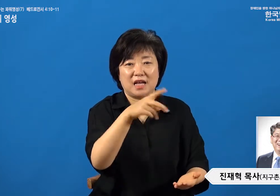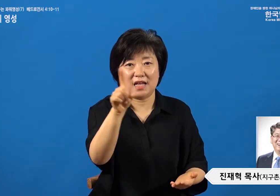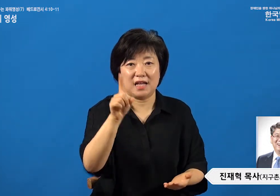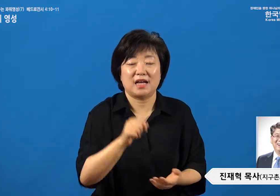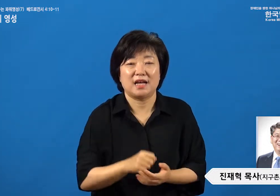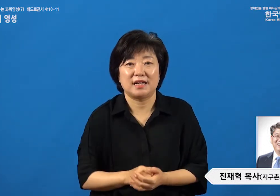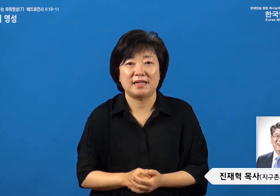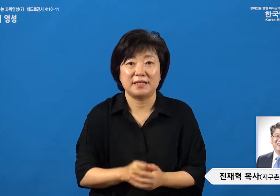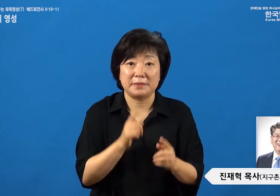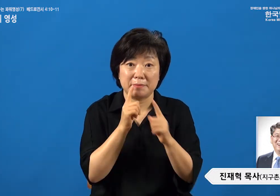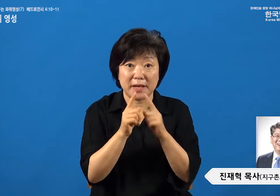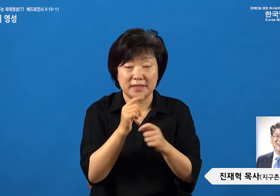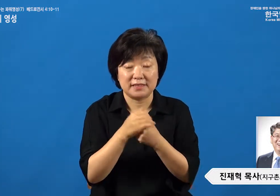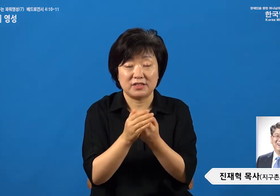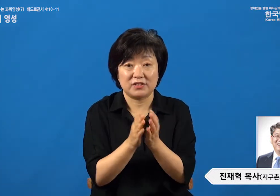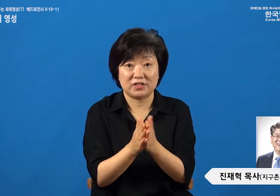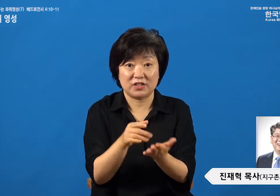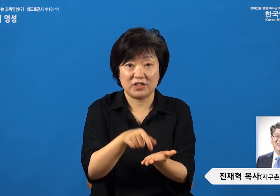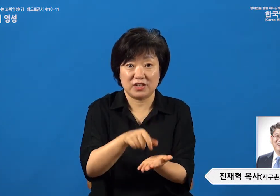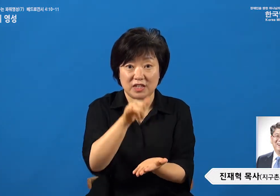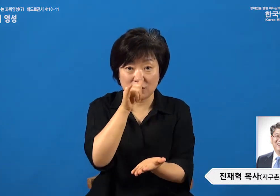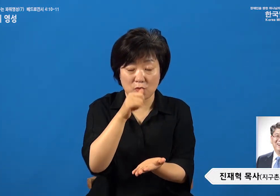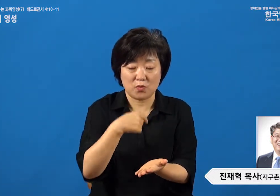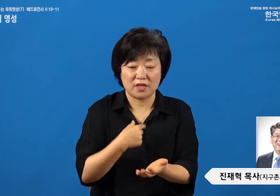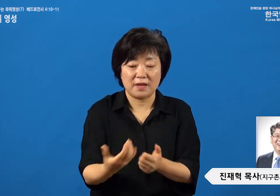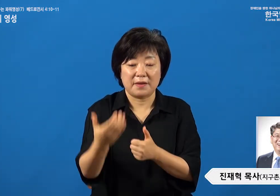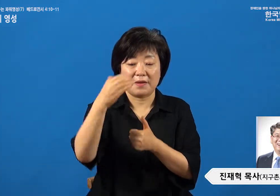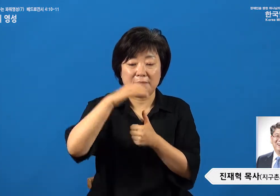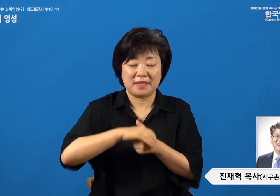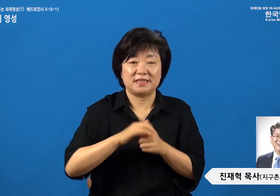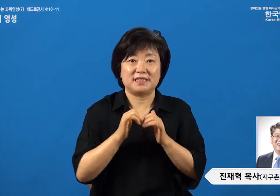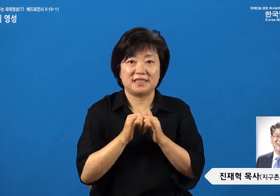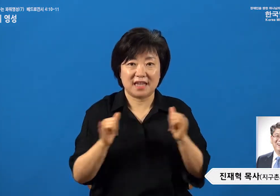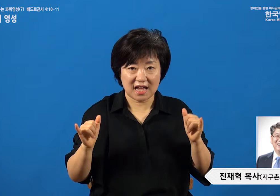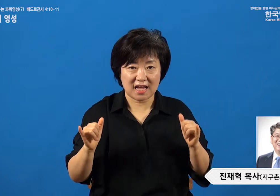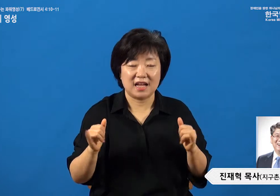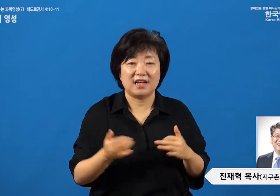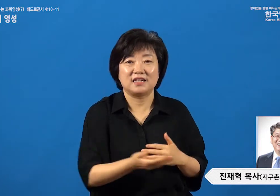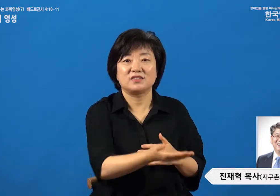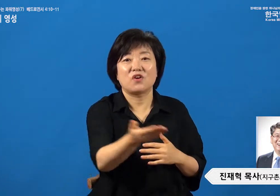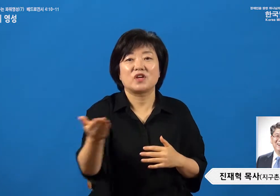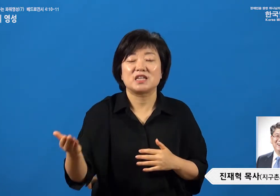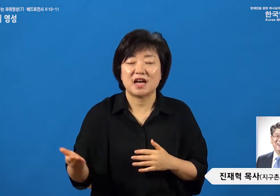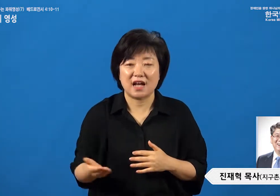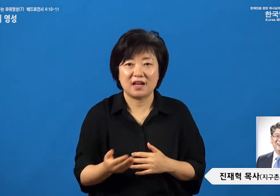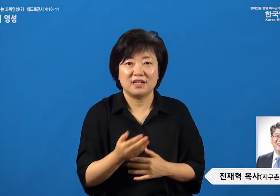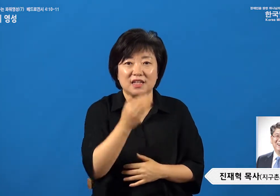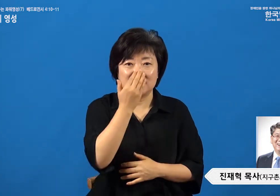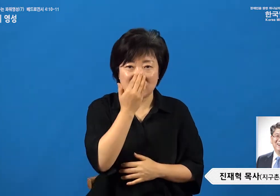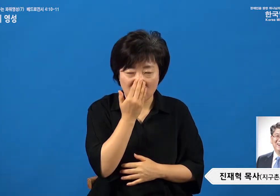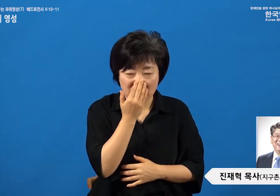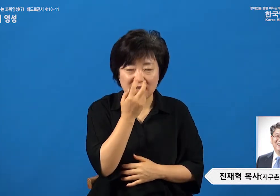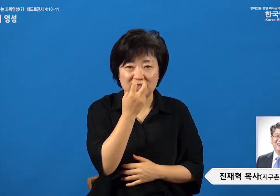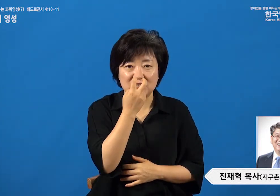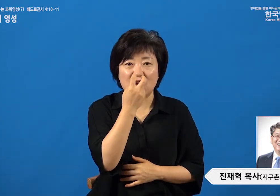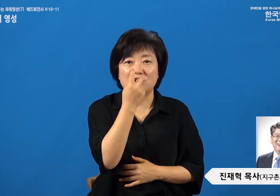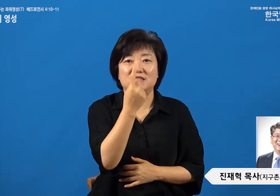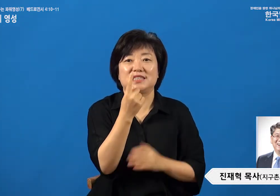봉사다라고 오늘 성경은 말씀하시며, 그 은혜를 맡은 자, 우리가 바로 그 선한